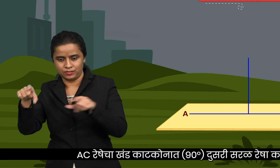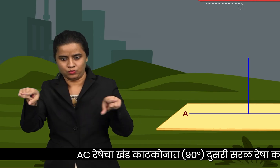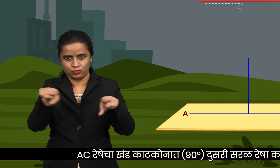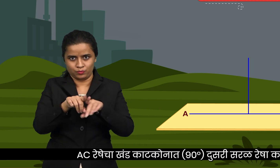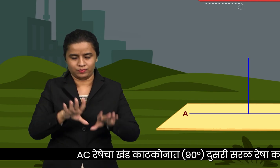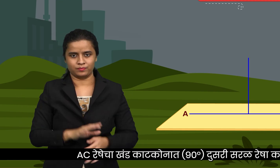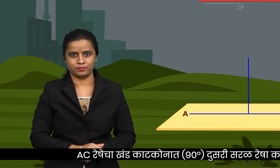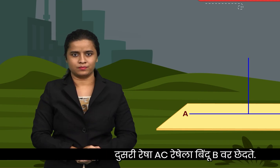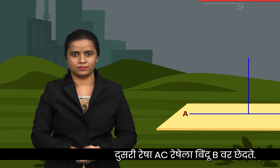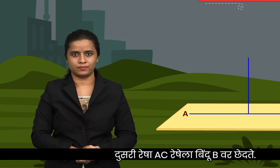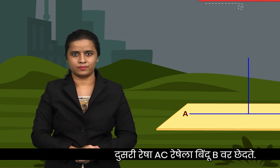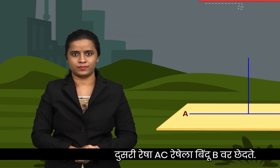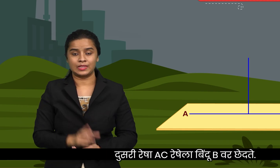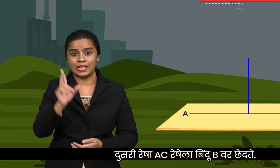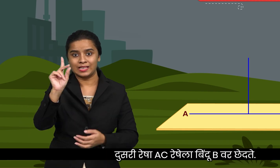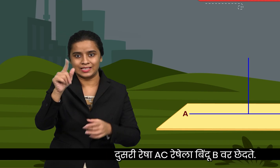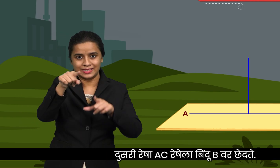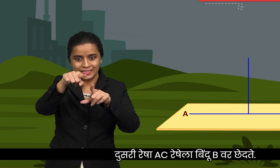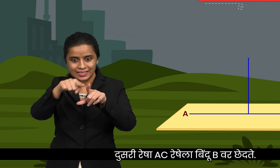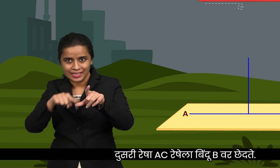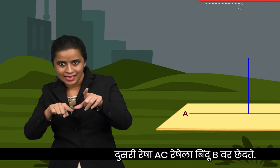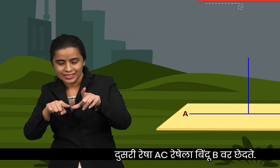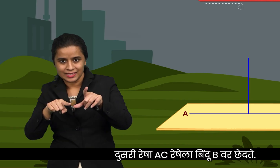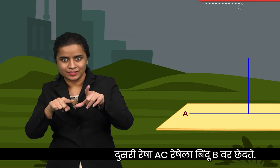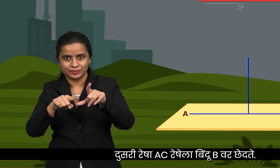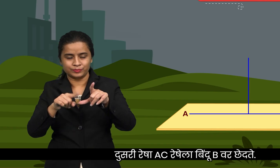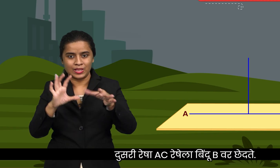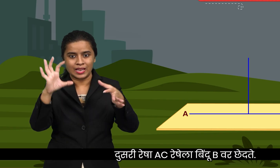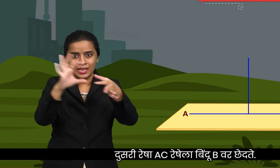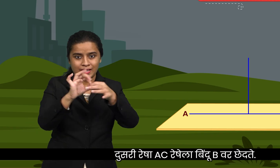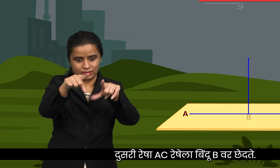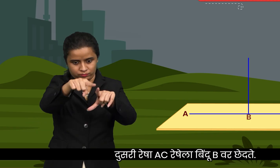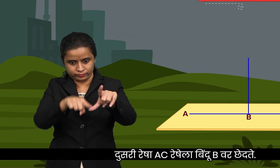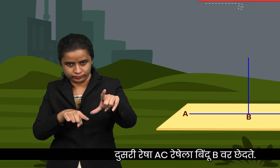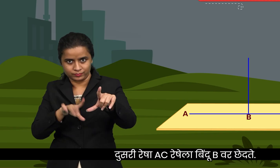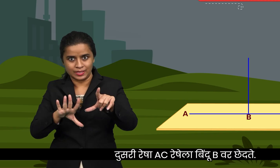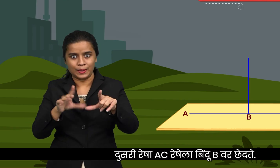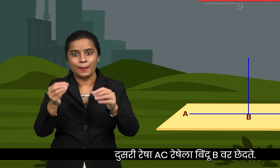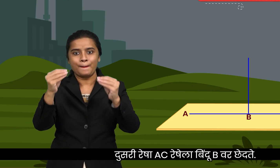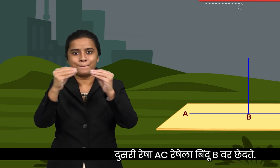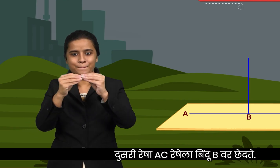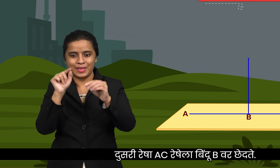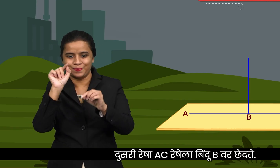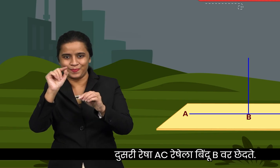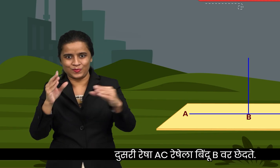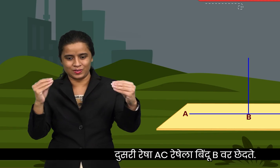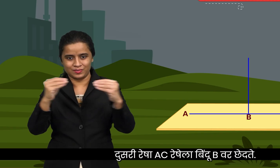दुसरी रेषा AC रेषेला बिंदू बी वर